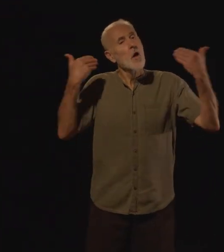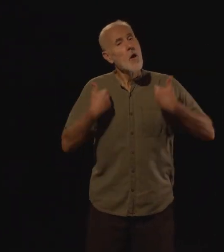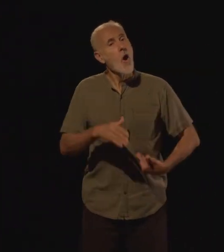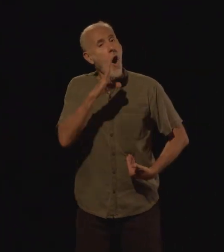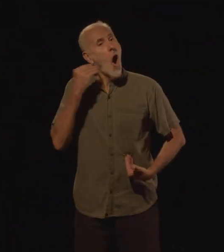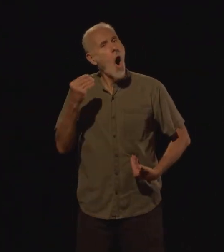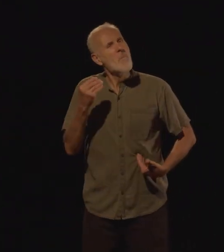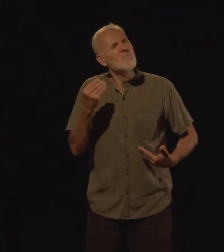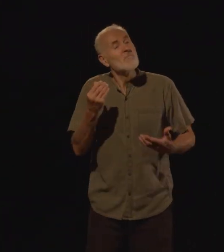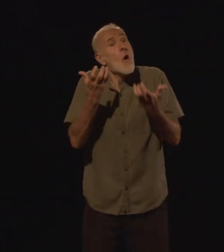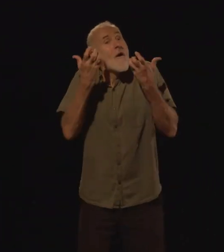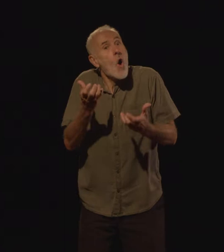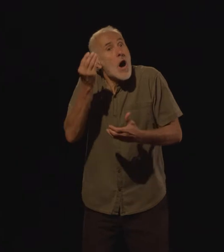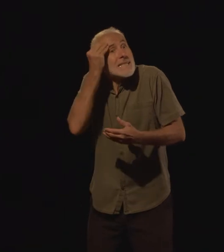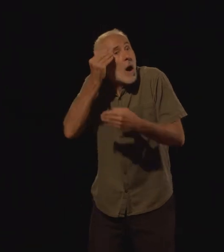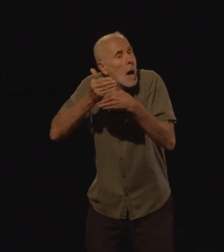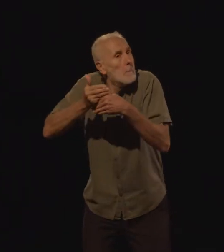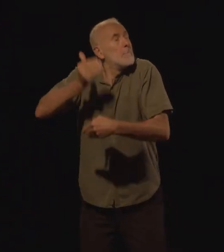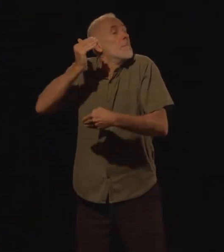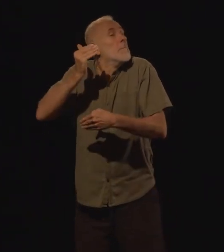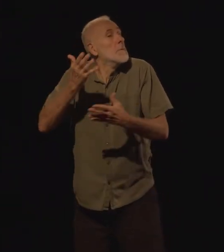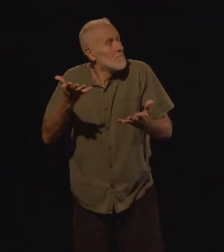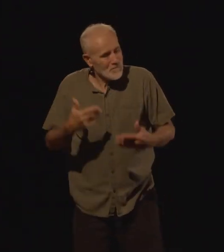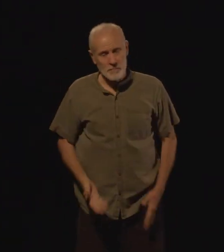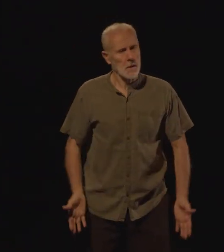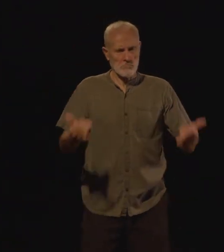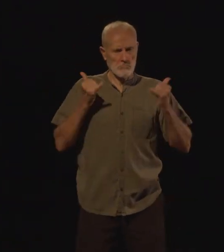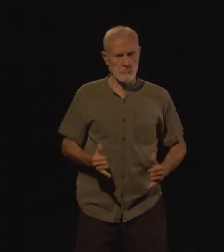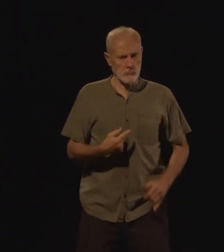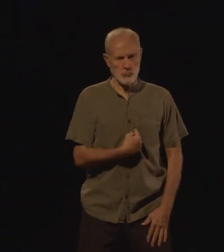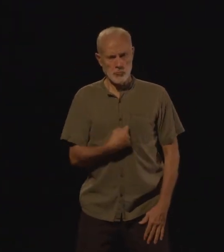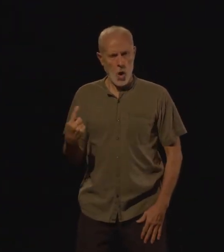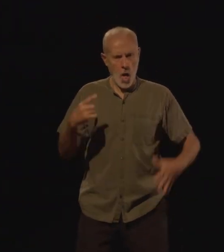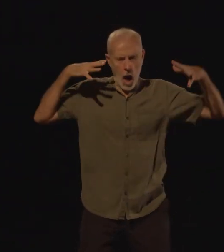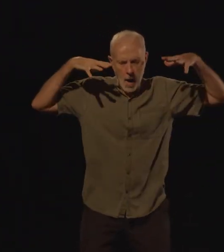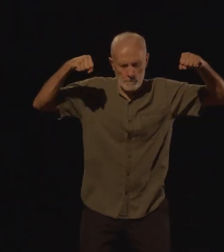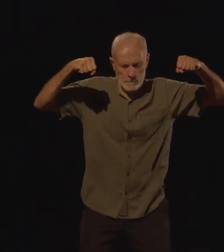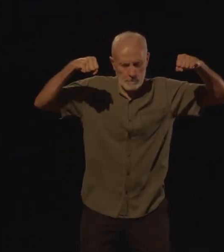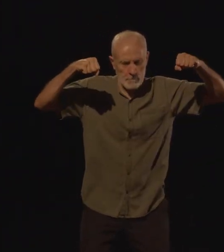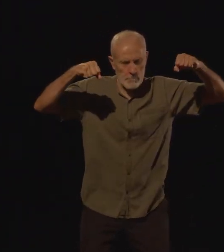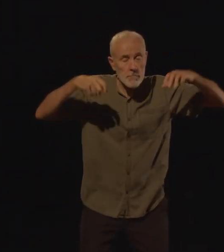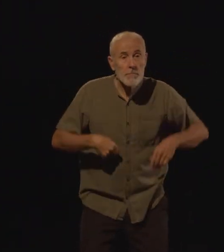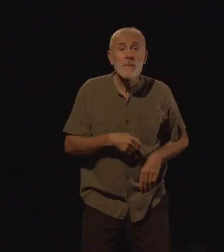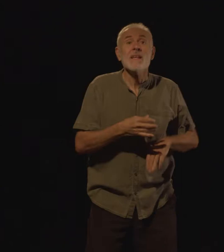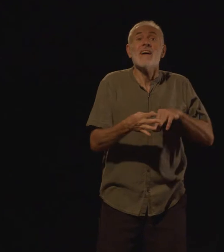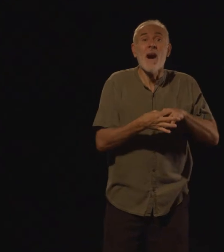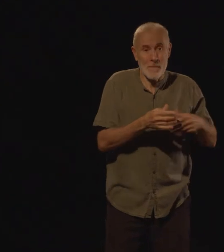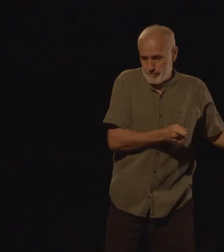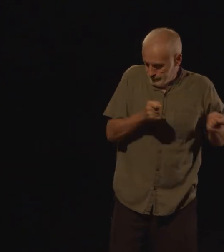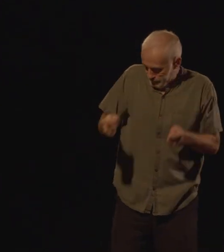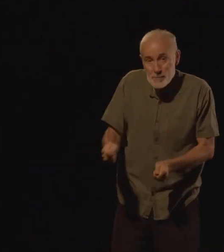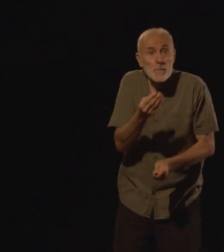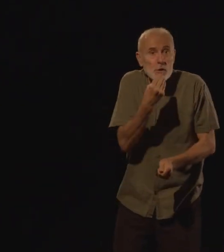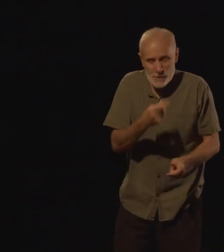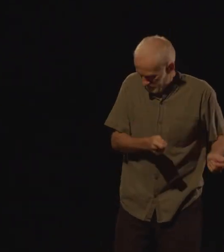L'homme qui ne voulait plus rien savoir était assis tout seul dans le noir. Sa femme lui apportait à manger. « Il y a pourtant des choses que tu ne